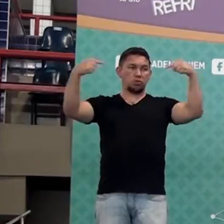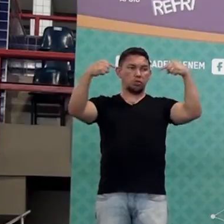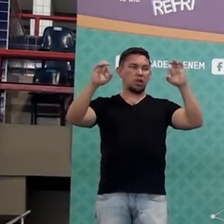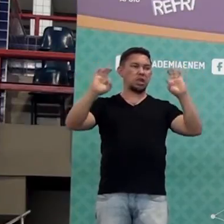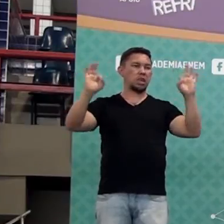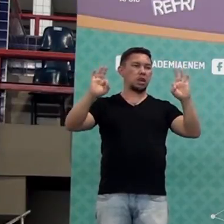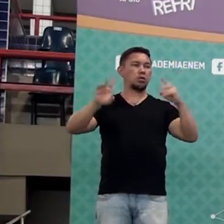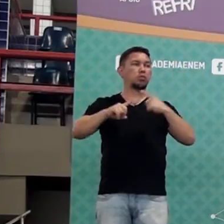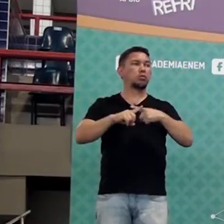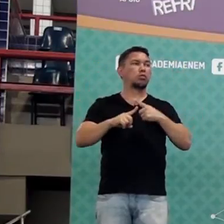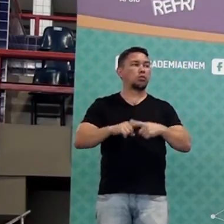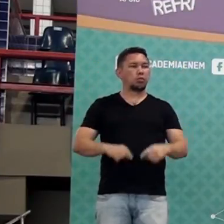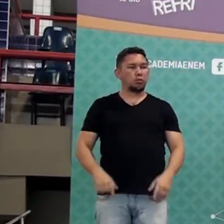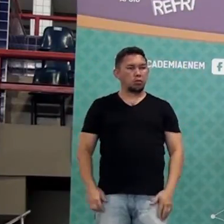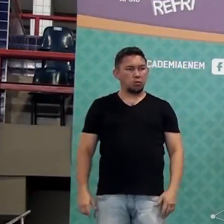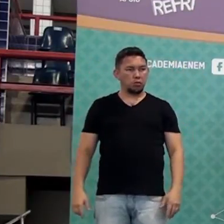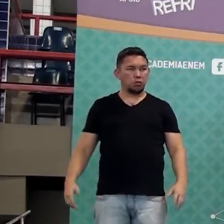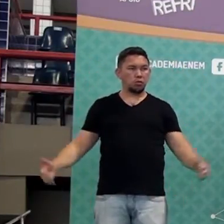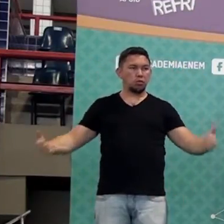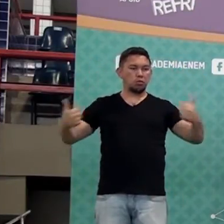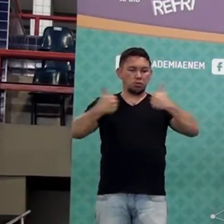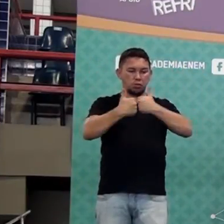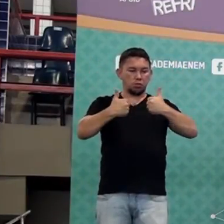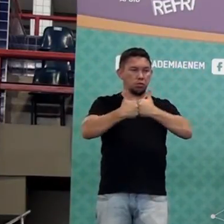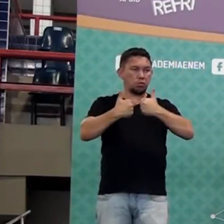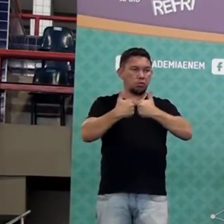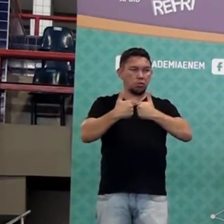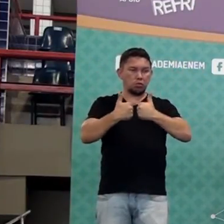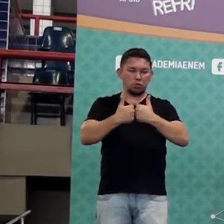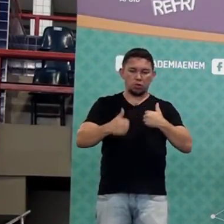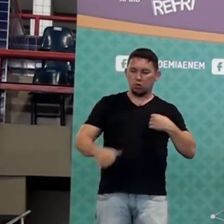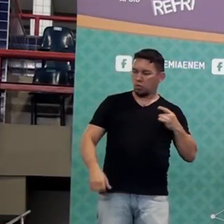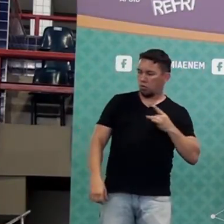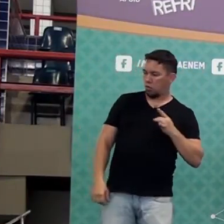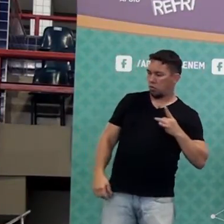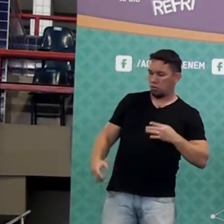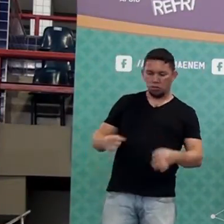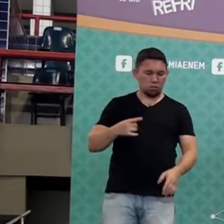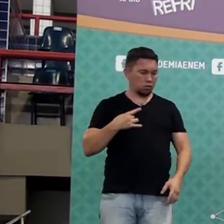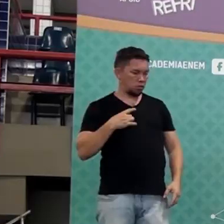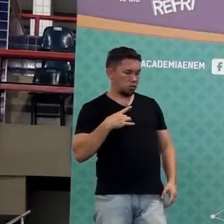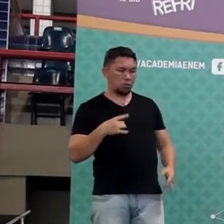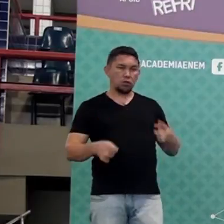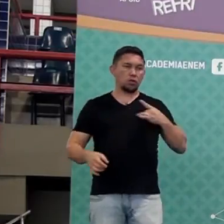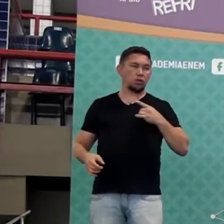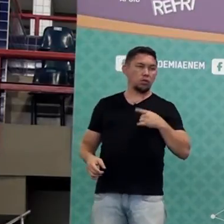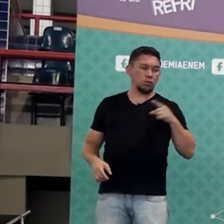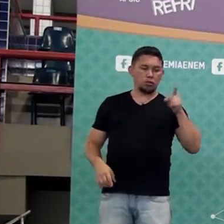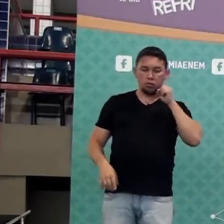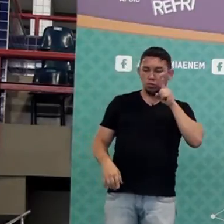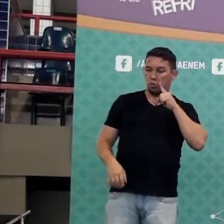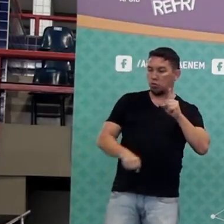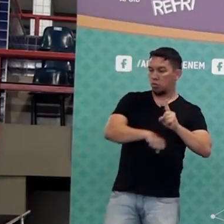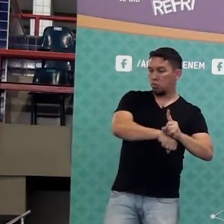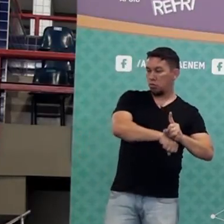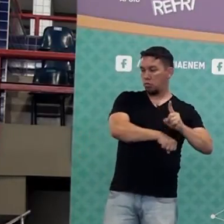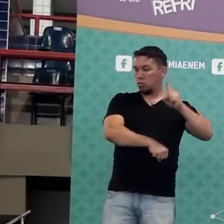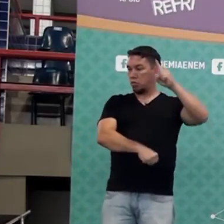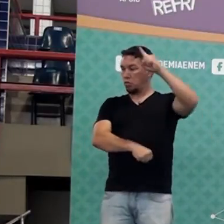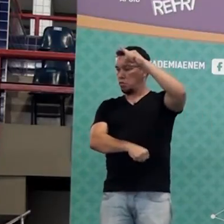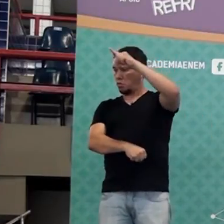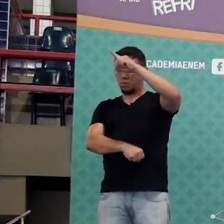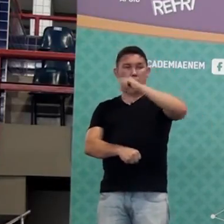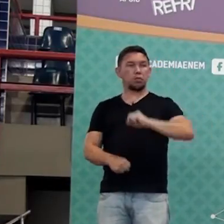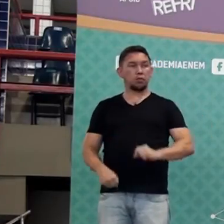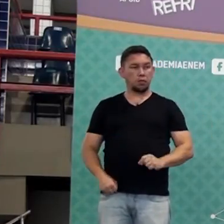rasga-lata. Por que não jogaram uma rasga-lata? Porque um tinha medo do outro. Na hora que os Estados Unidos diziam assim, ó, eu vou jogar arma nuclear lá na